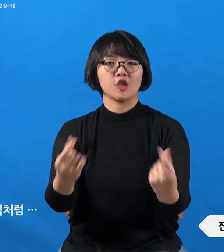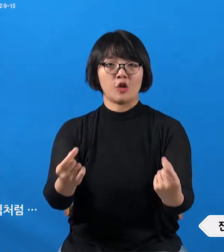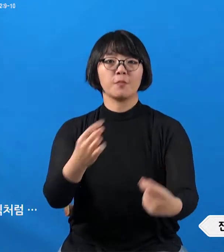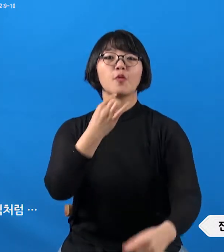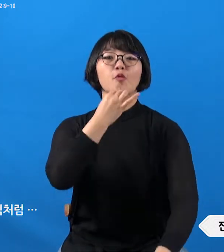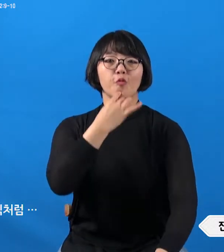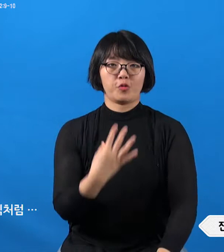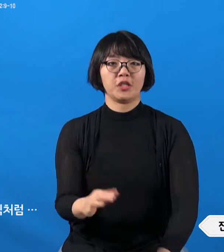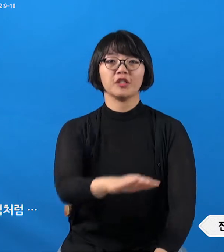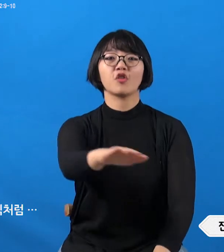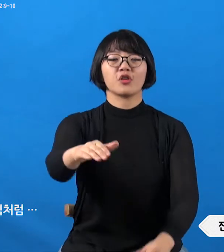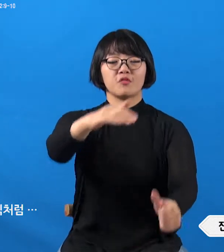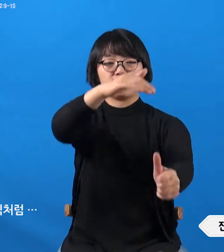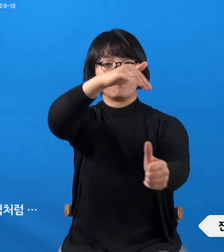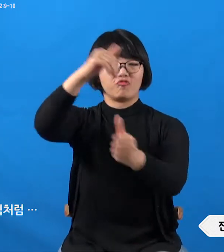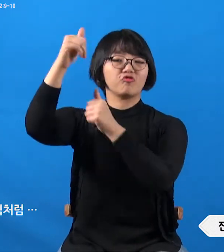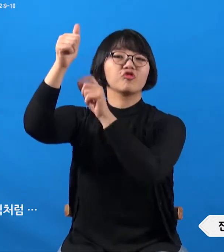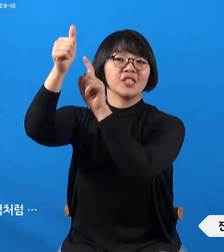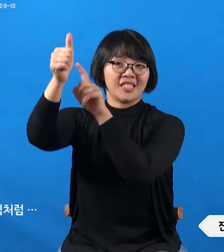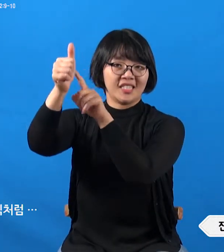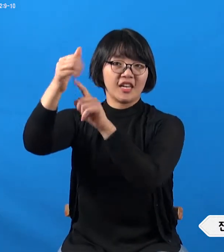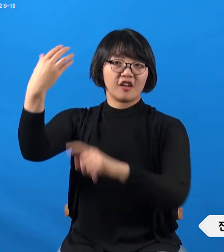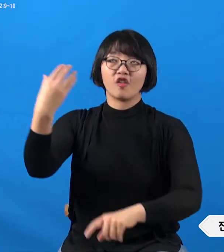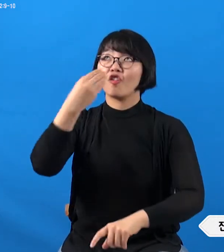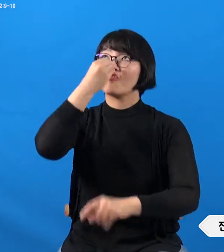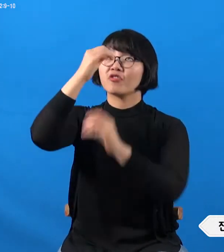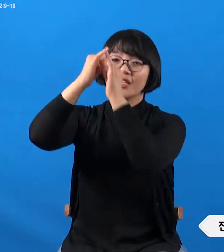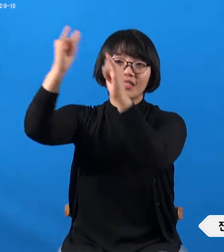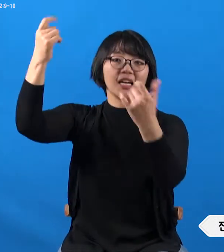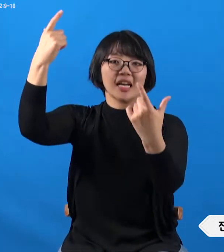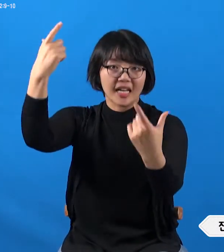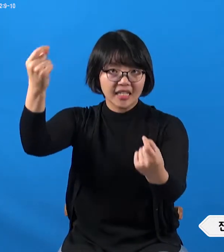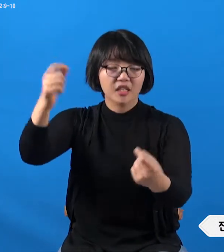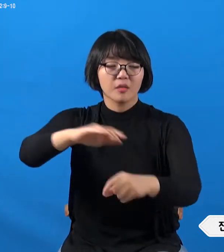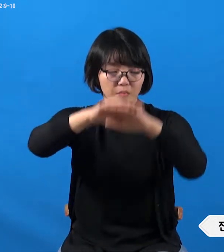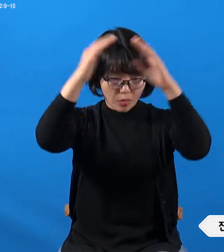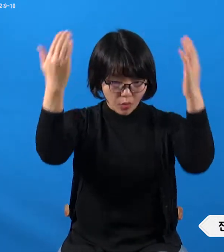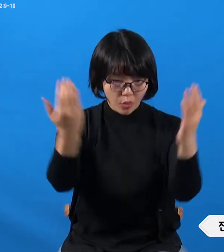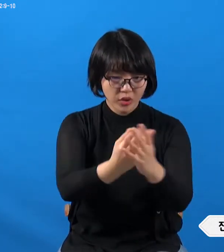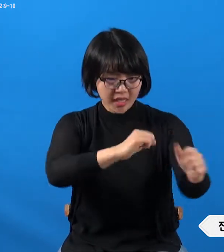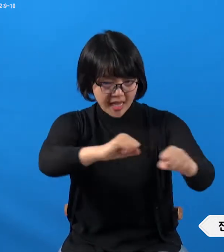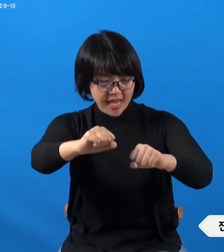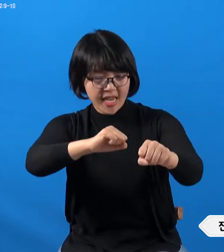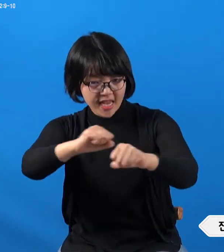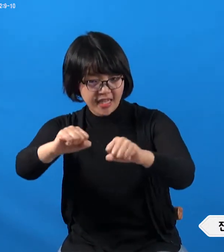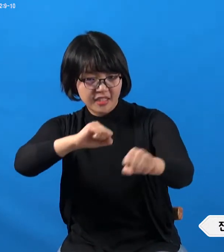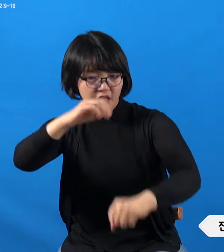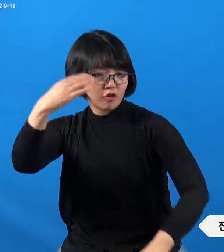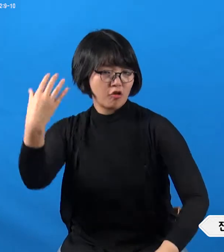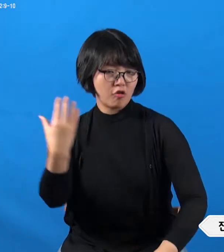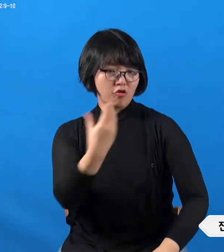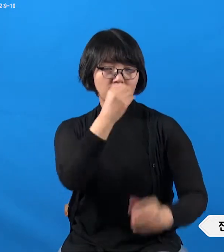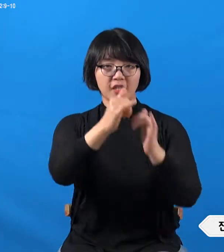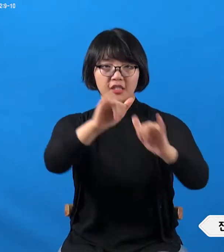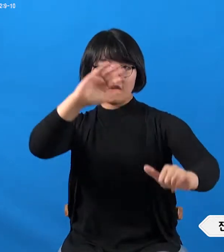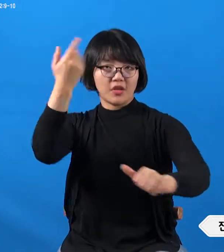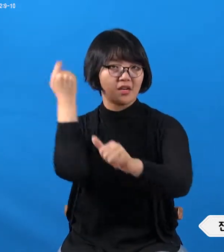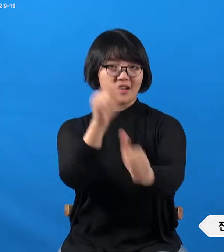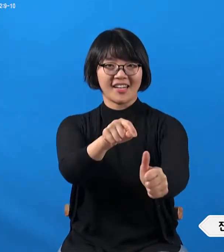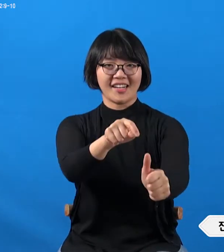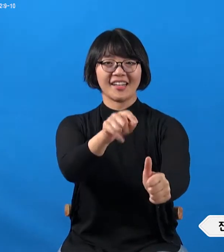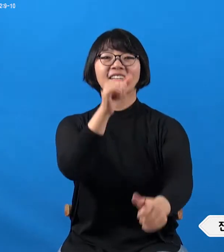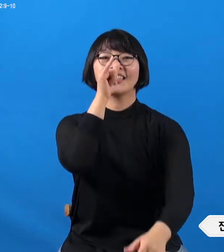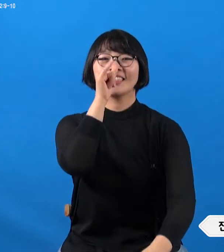자식처럼 오직 너희를 부르신 이의 거룩한 이처럼 너희도 모든 행실에 거룩한 자가